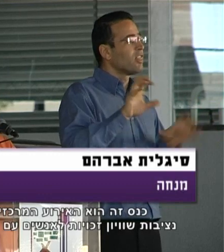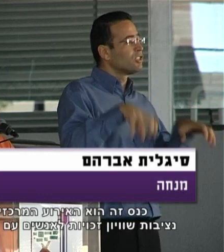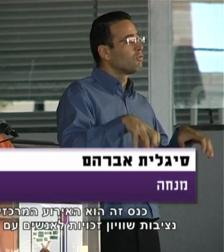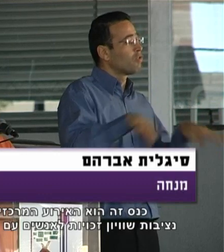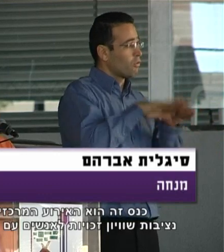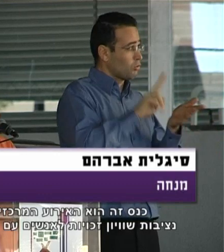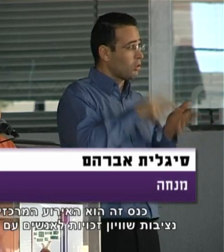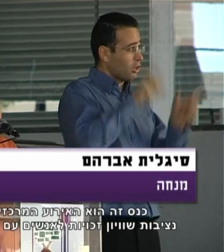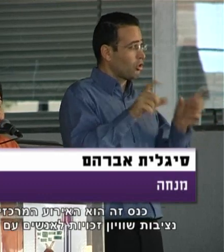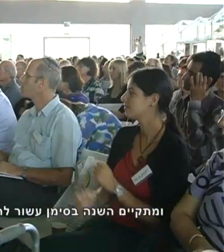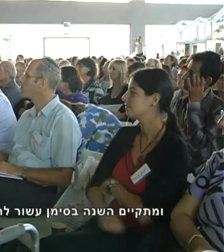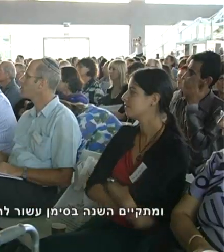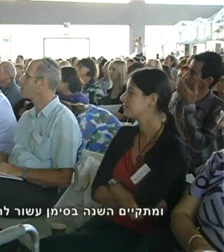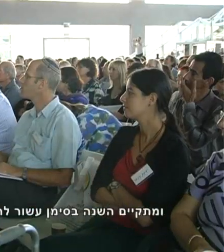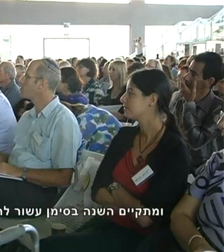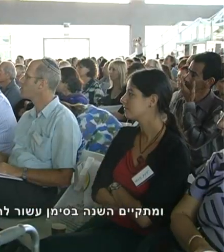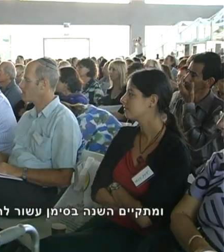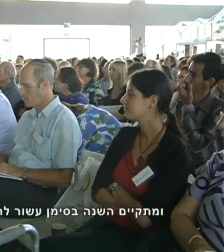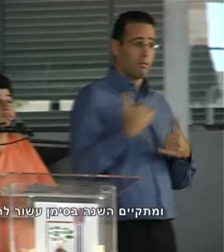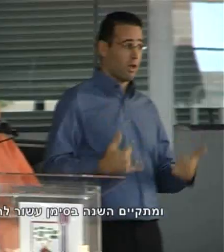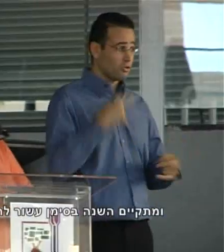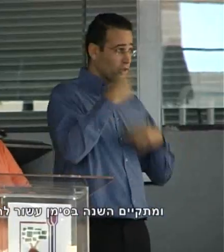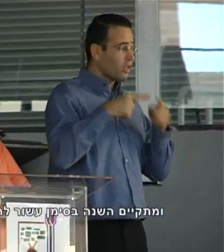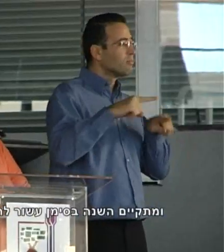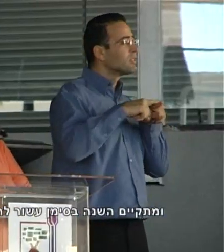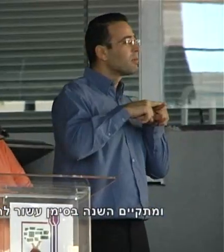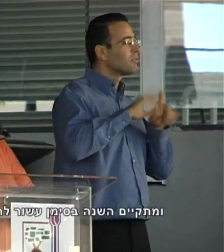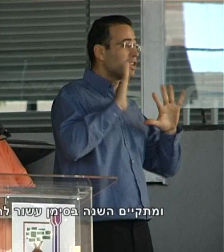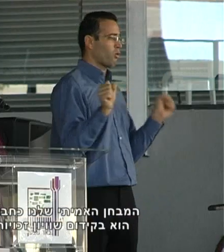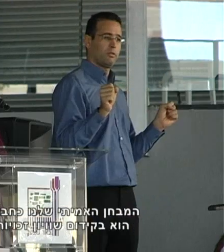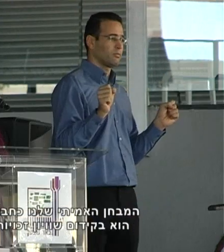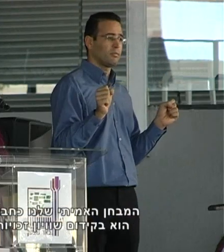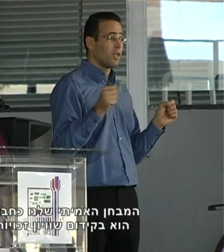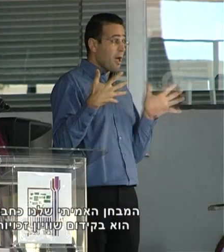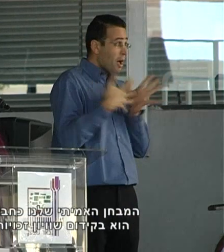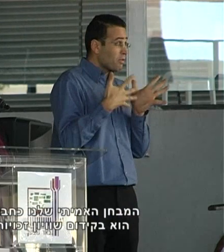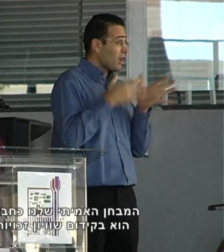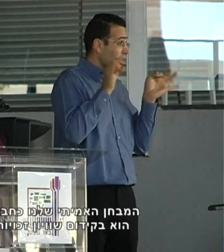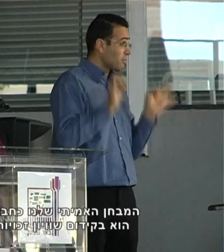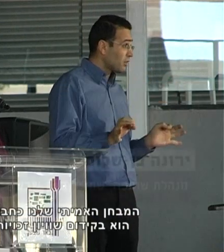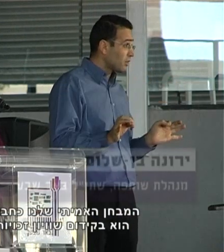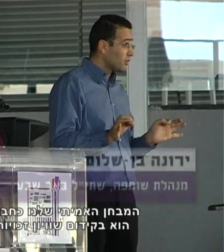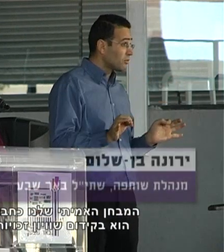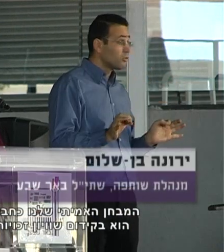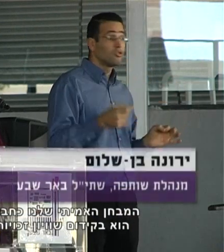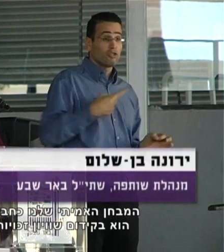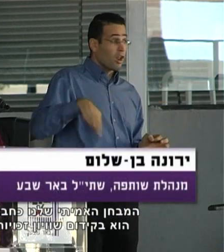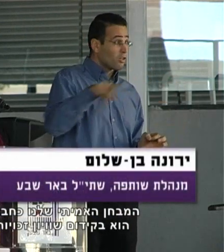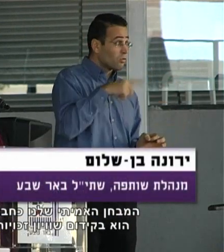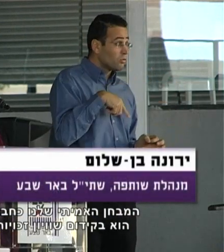זכויות לאנשים עם מוגבלות, ומתקיים השנה בסימן עשור להקמתה. המבחן האמיתי